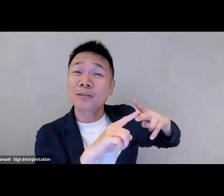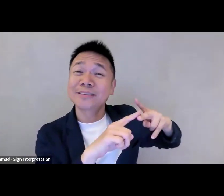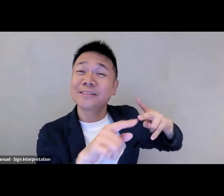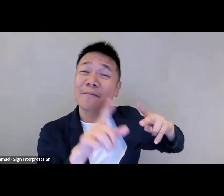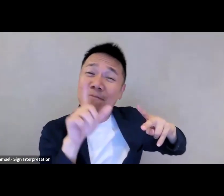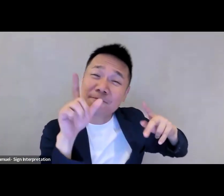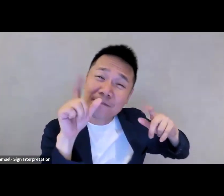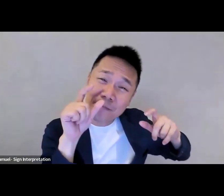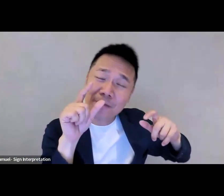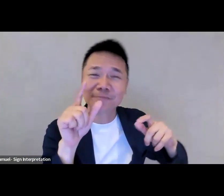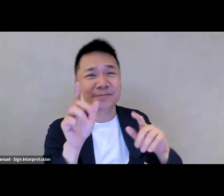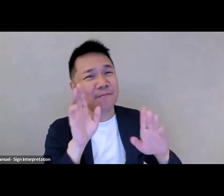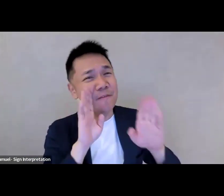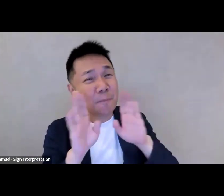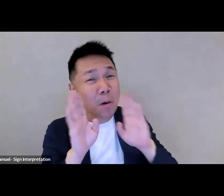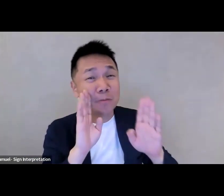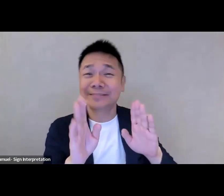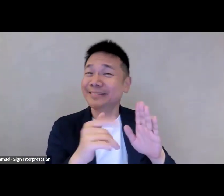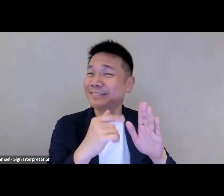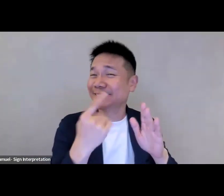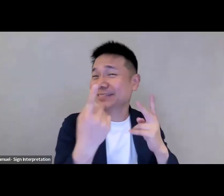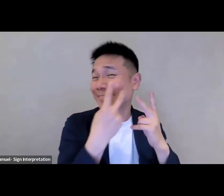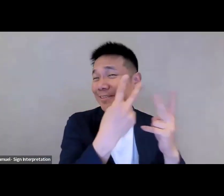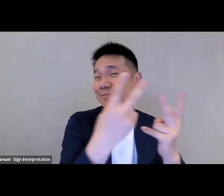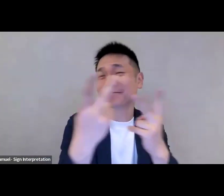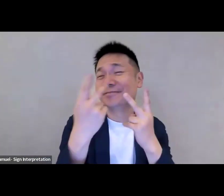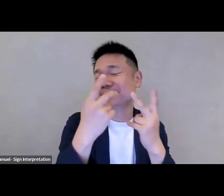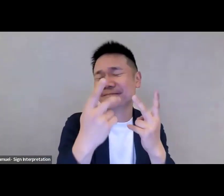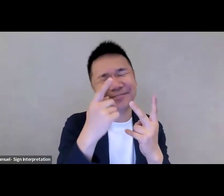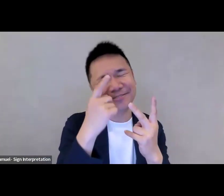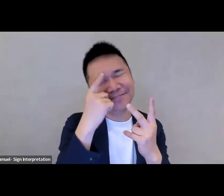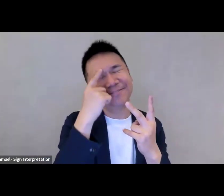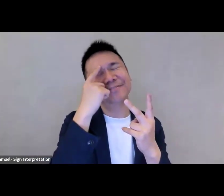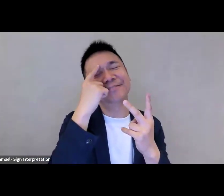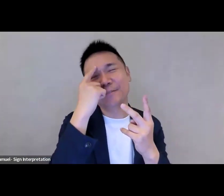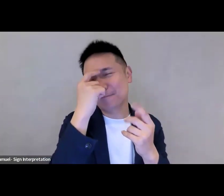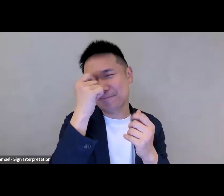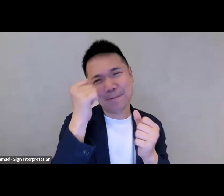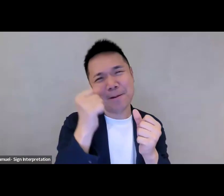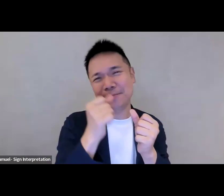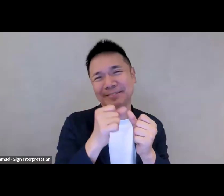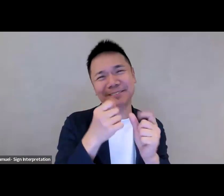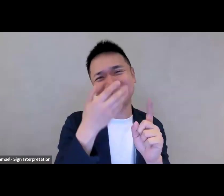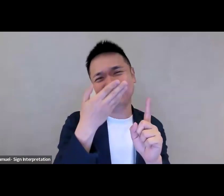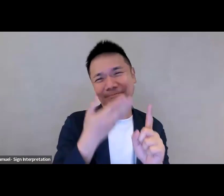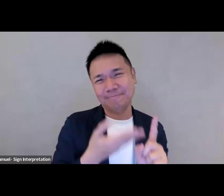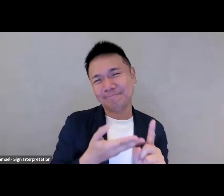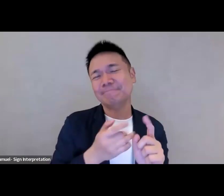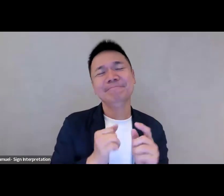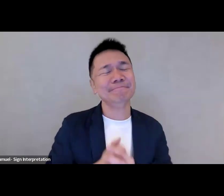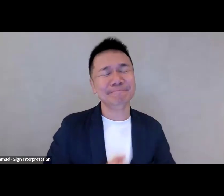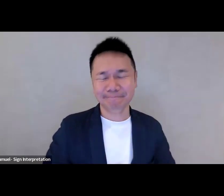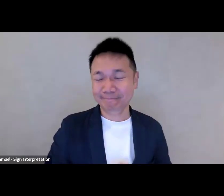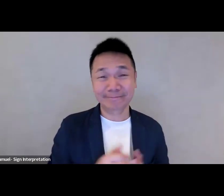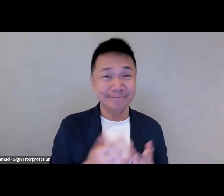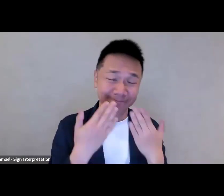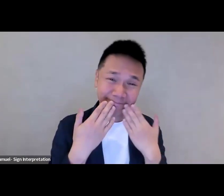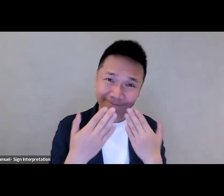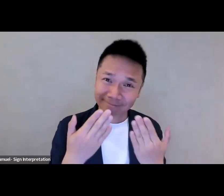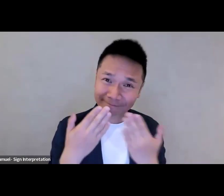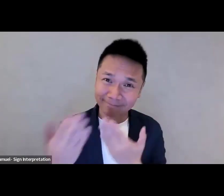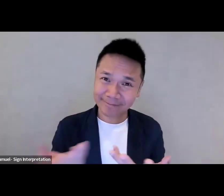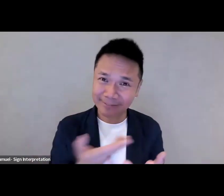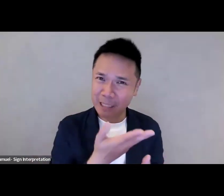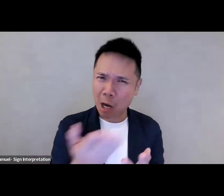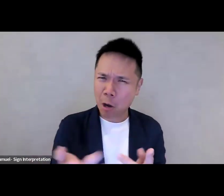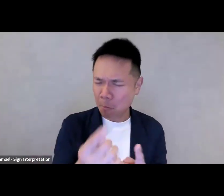而我们的这个 在社区媒体上面的